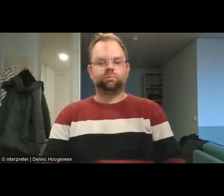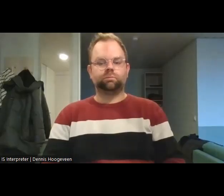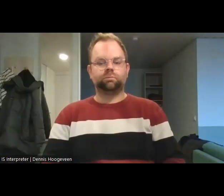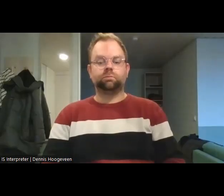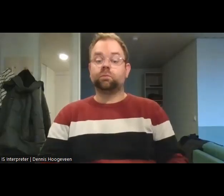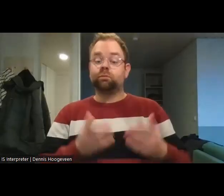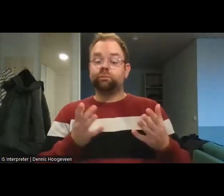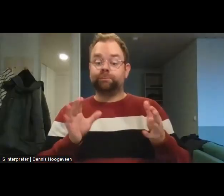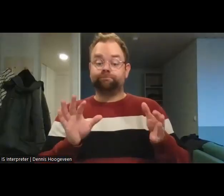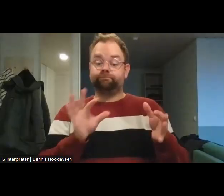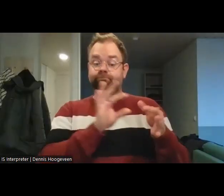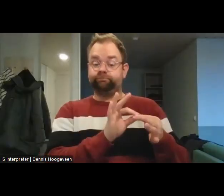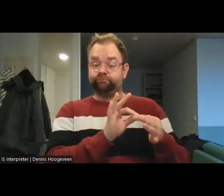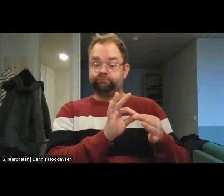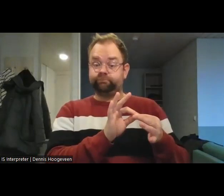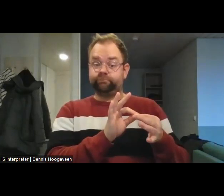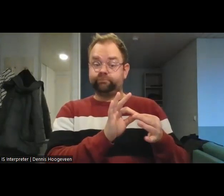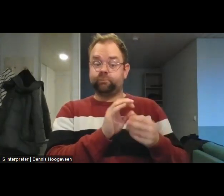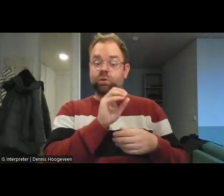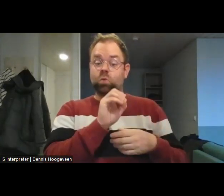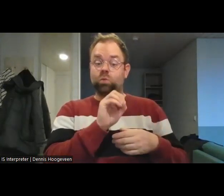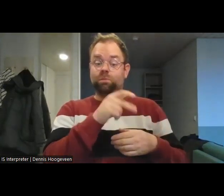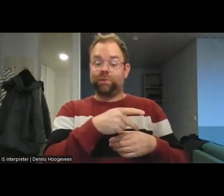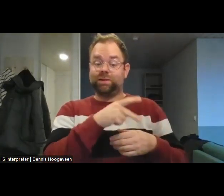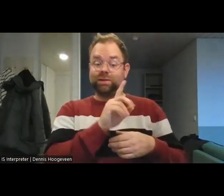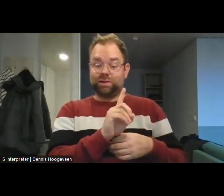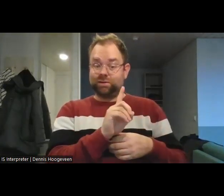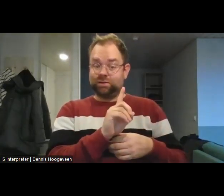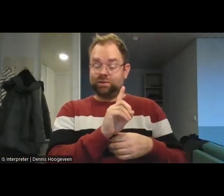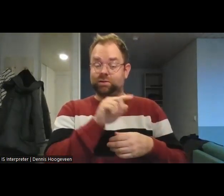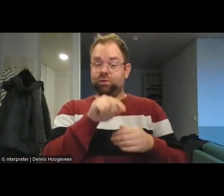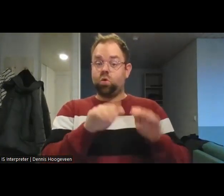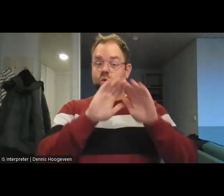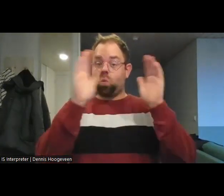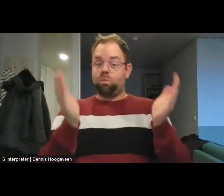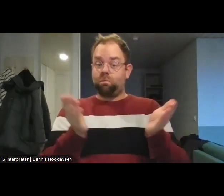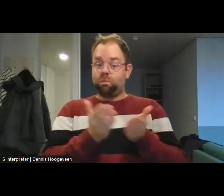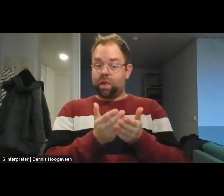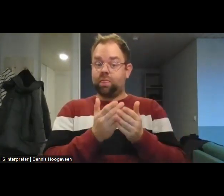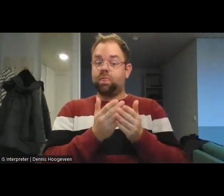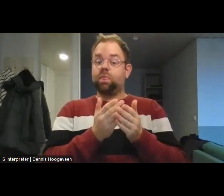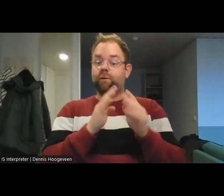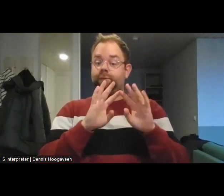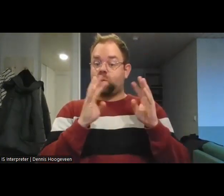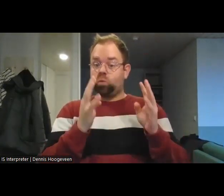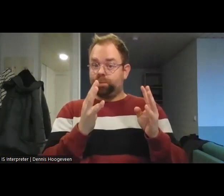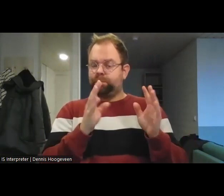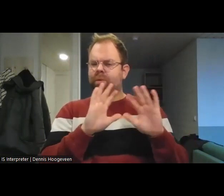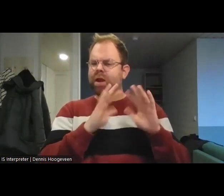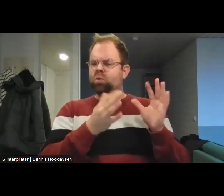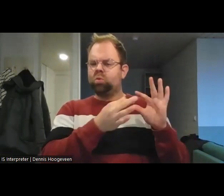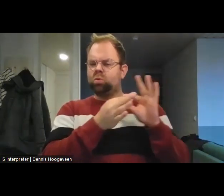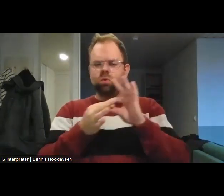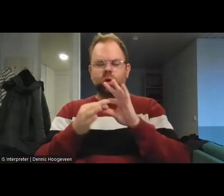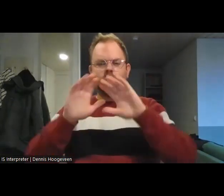global, dans le contexte global, je pense que le changement climatique reste un